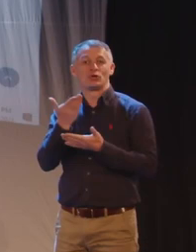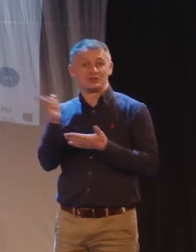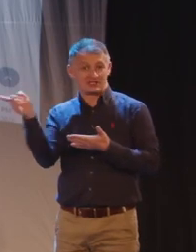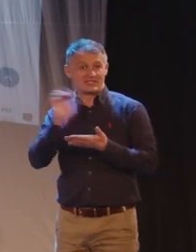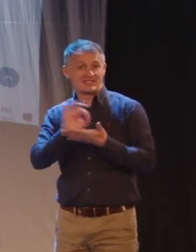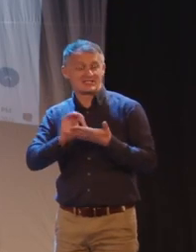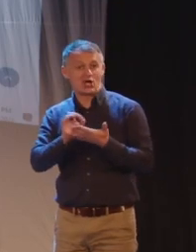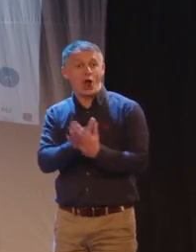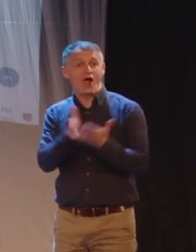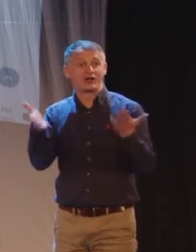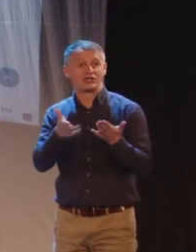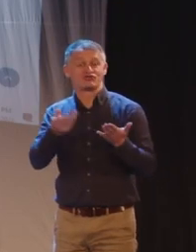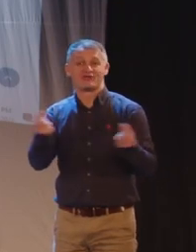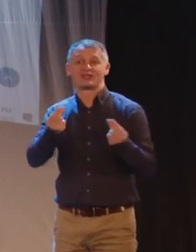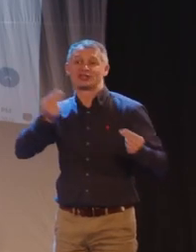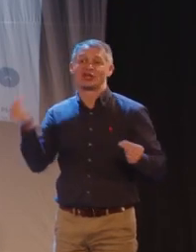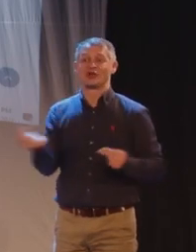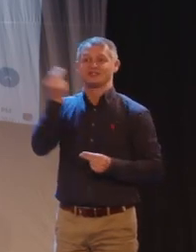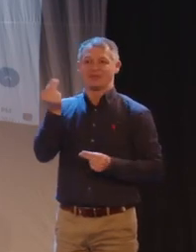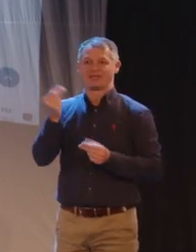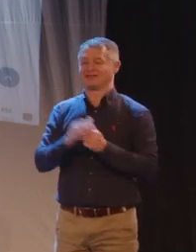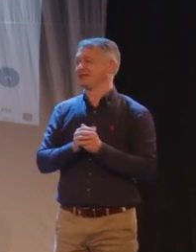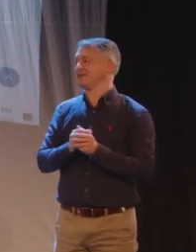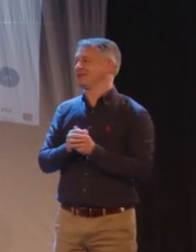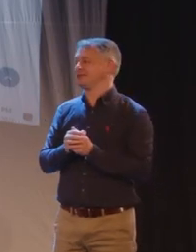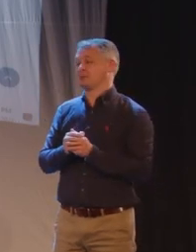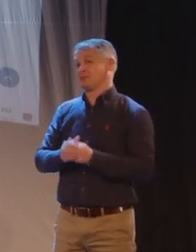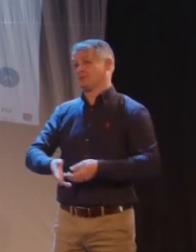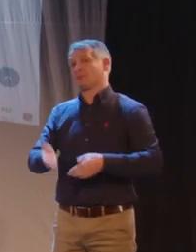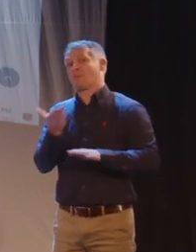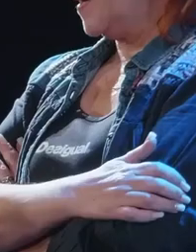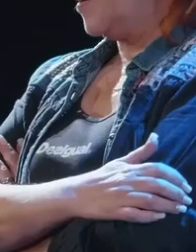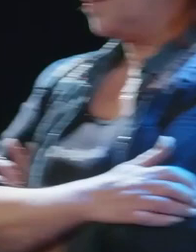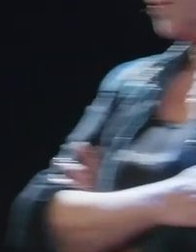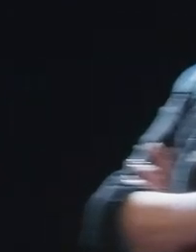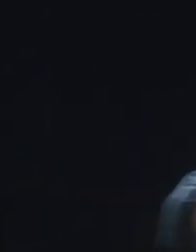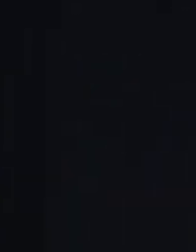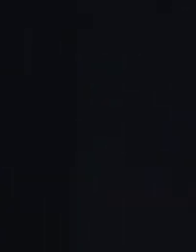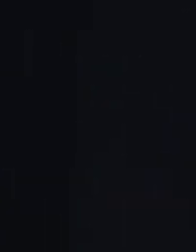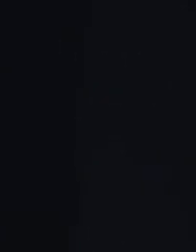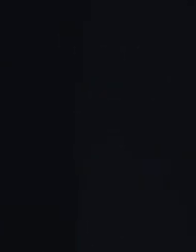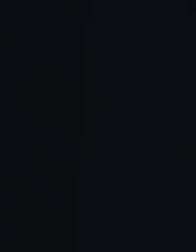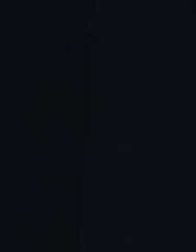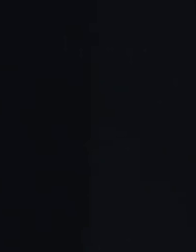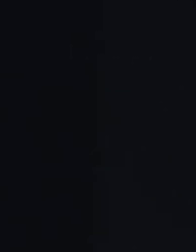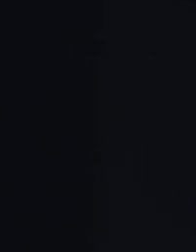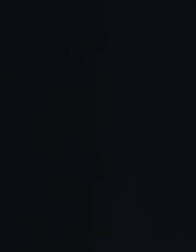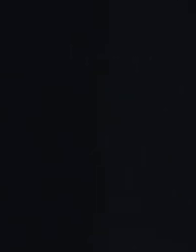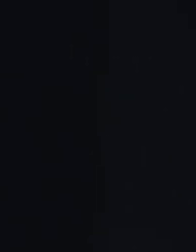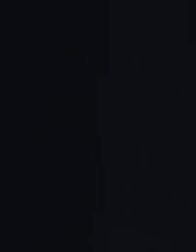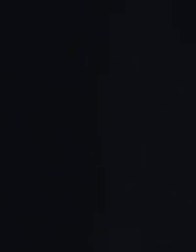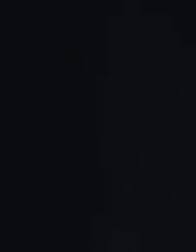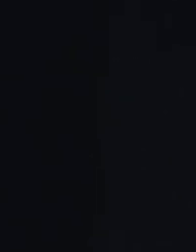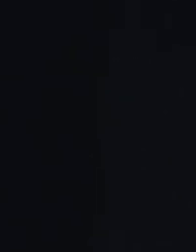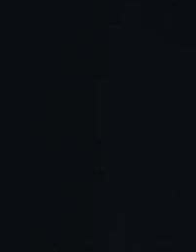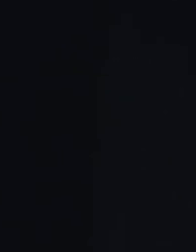cu adevărat ceva deosebit, cu atât mai mult a scrie o carte pentru copii și cu atât mai mult o carte pentru copii special